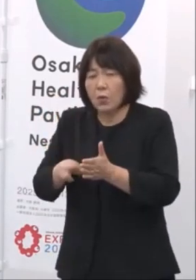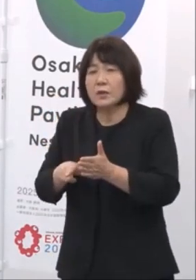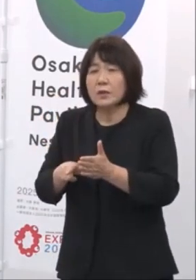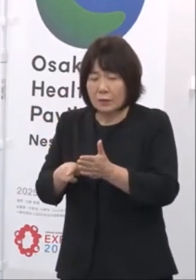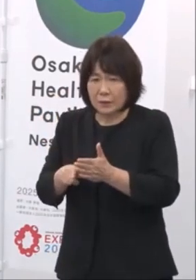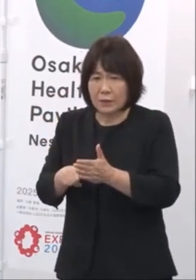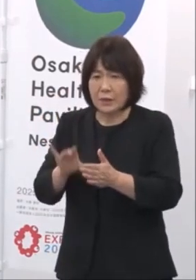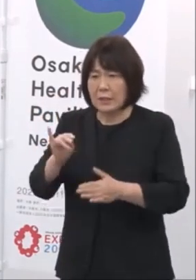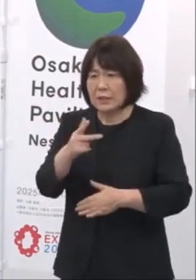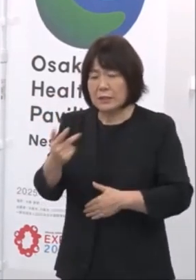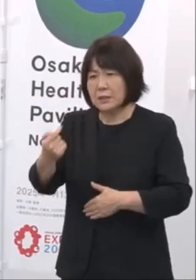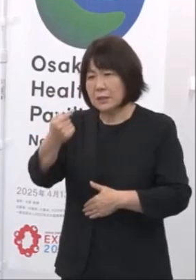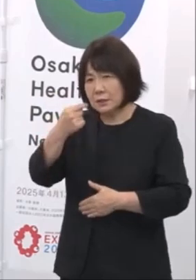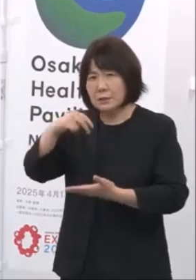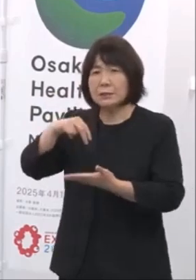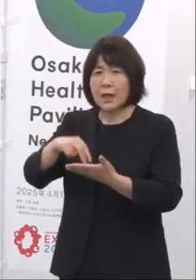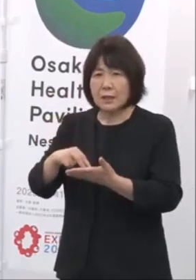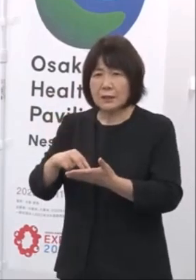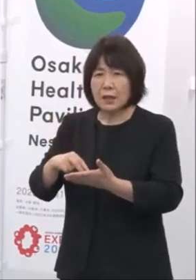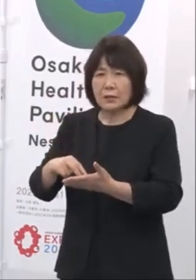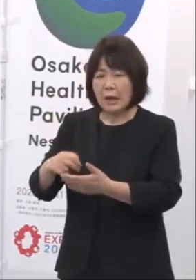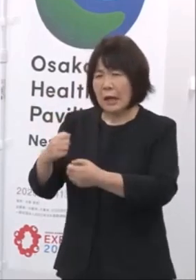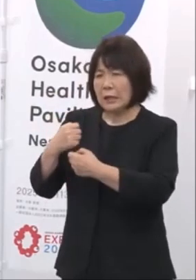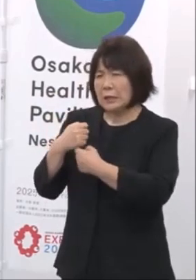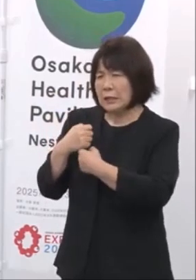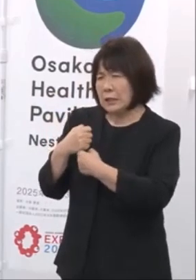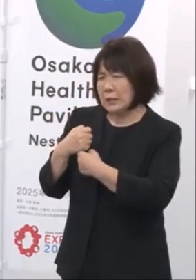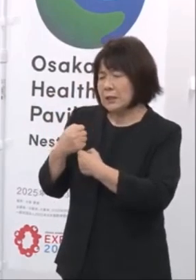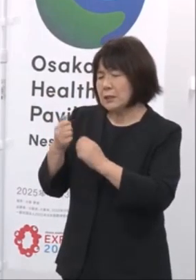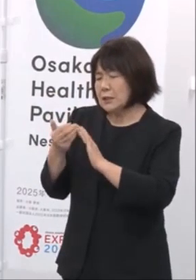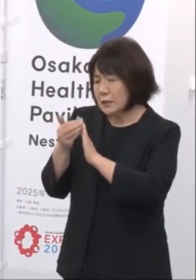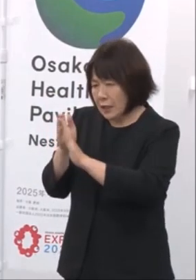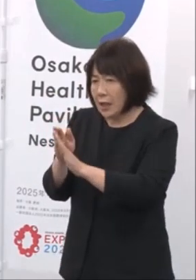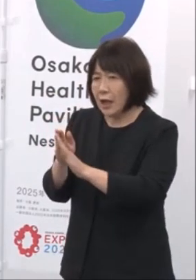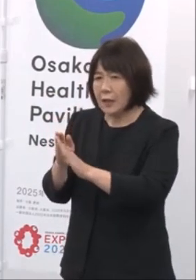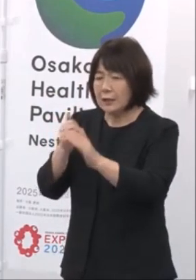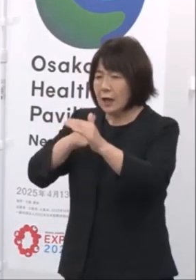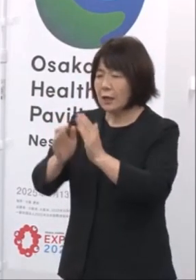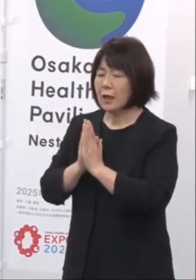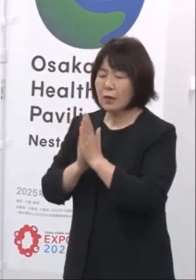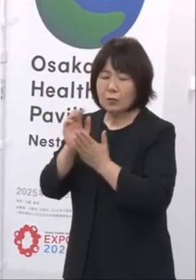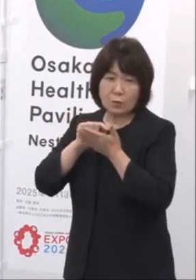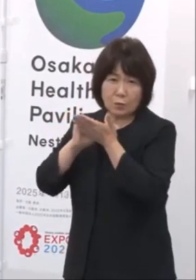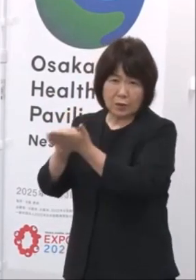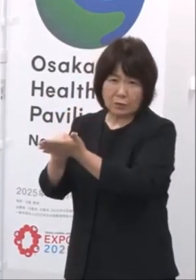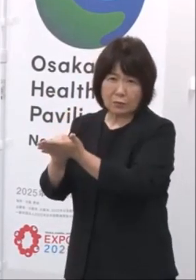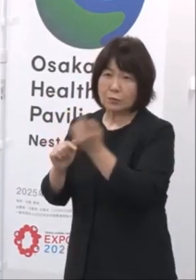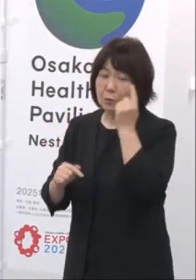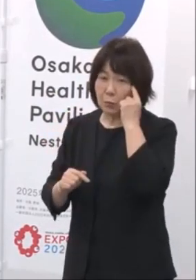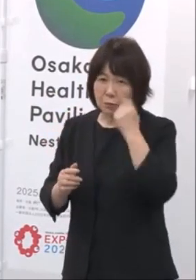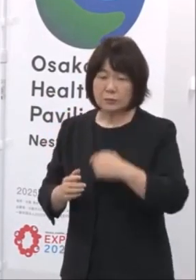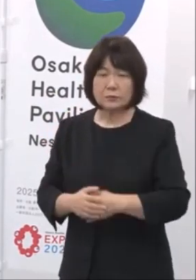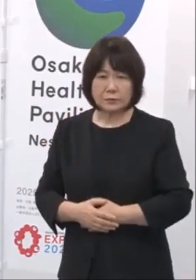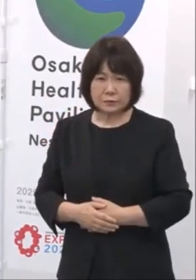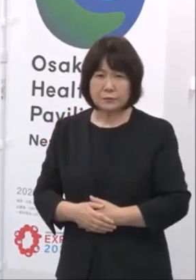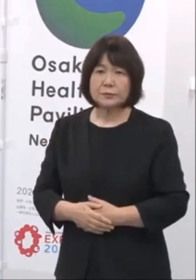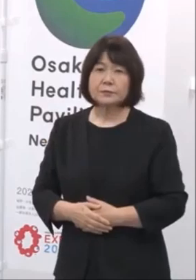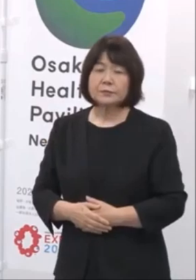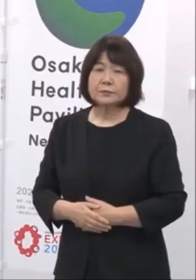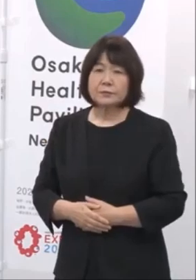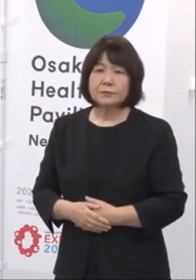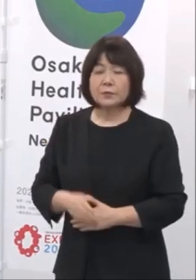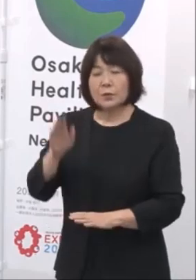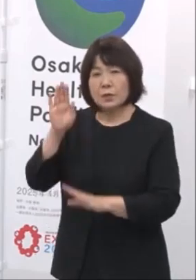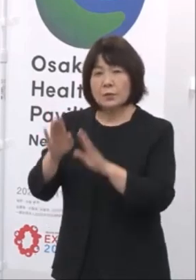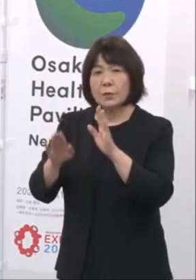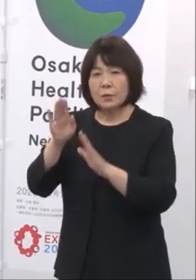おそらく知事とすれば自衛隊に派遣要請をするというような事態になっていると思います。ですのでそういった状